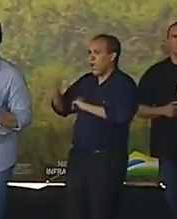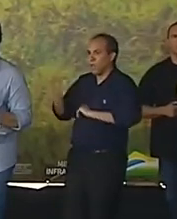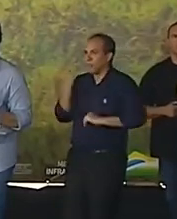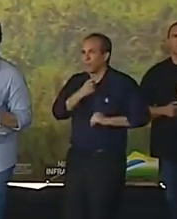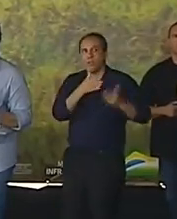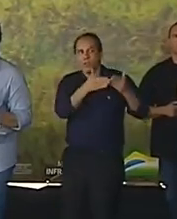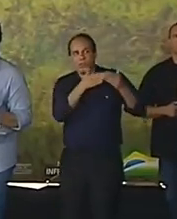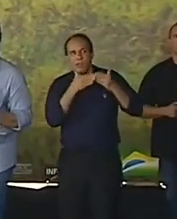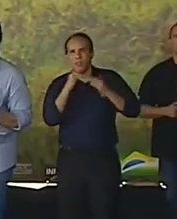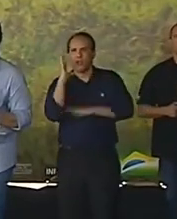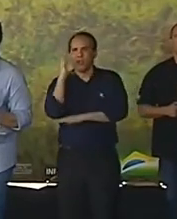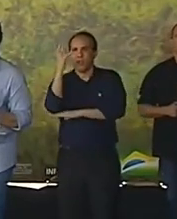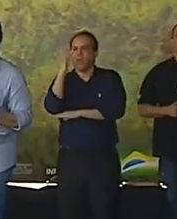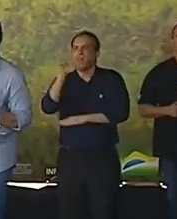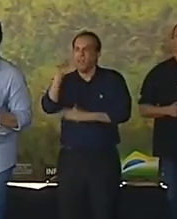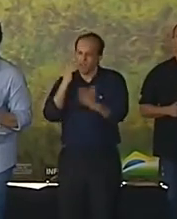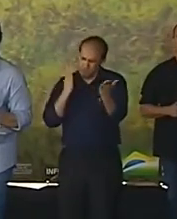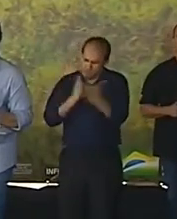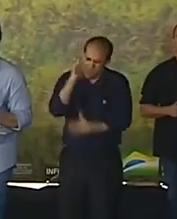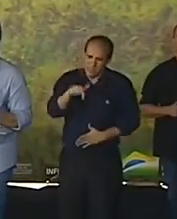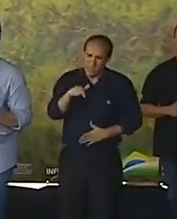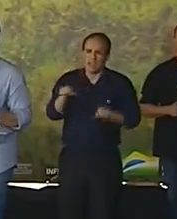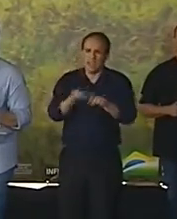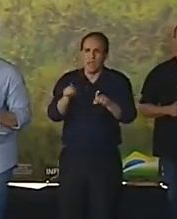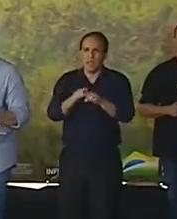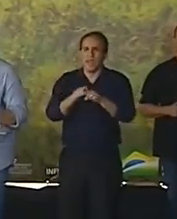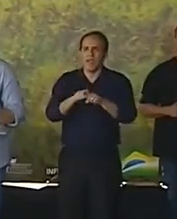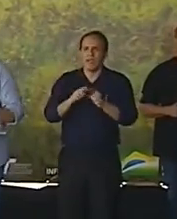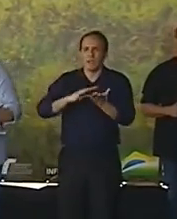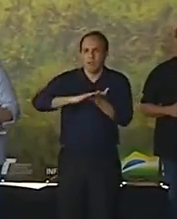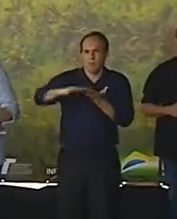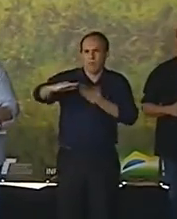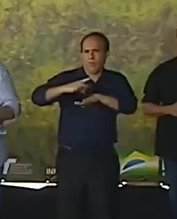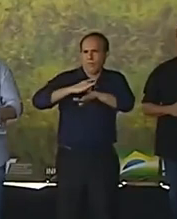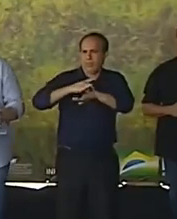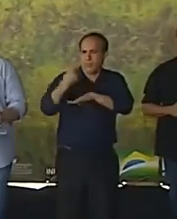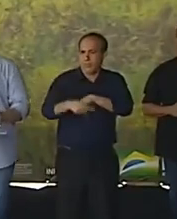licença ambiental até Rurópolis e nós vamos fazer a pavimentação.